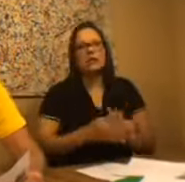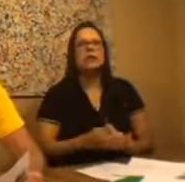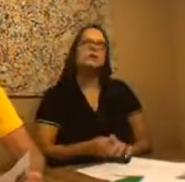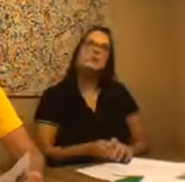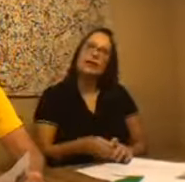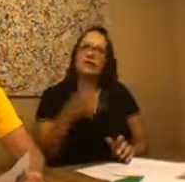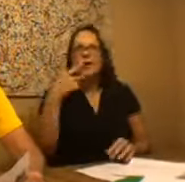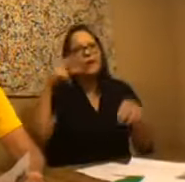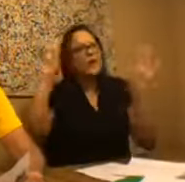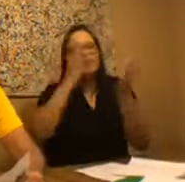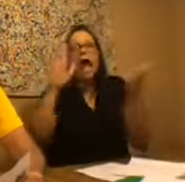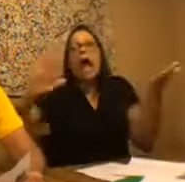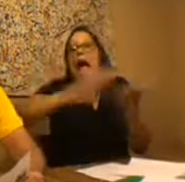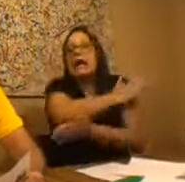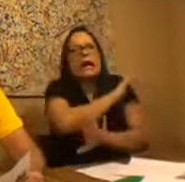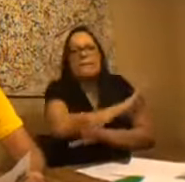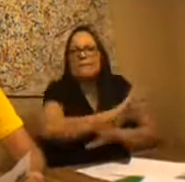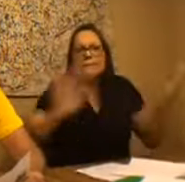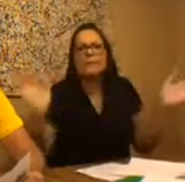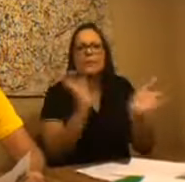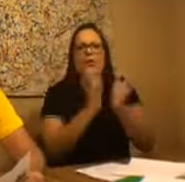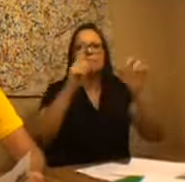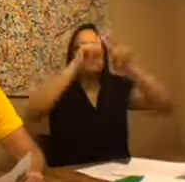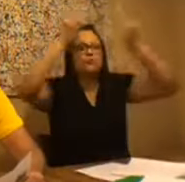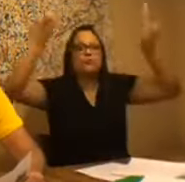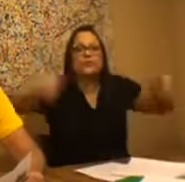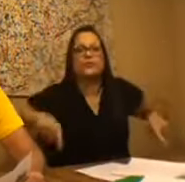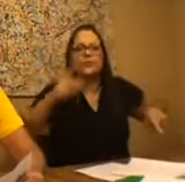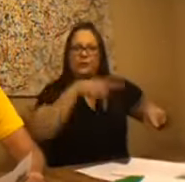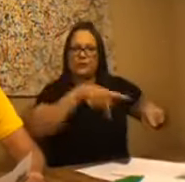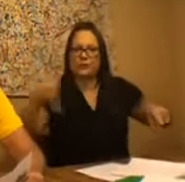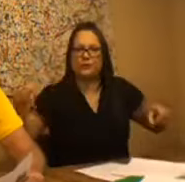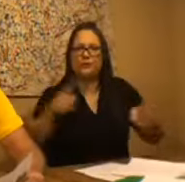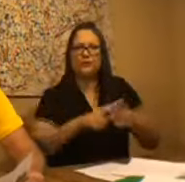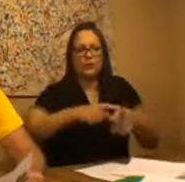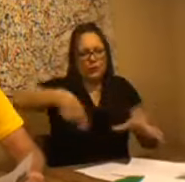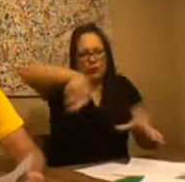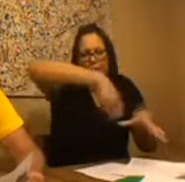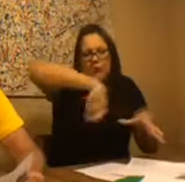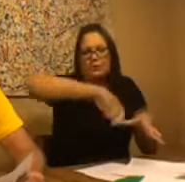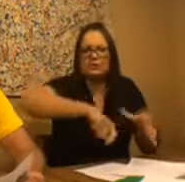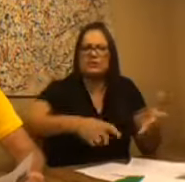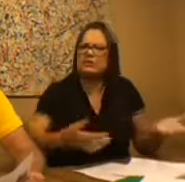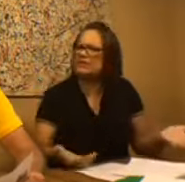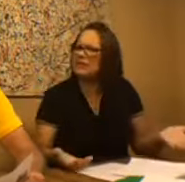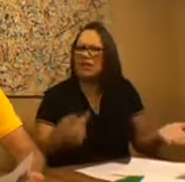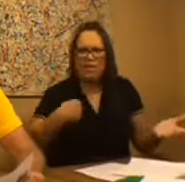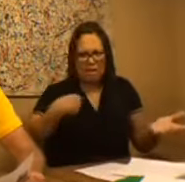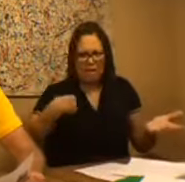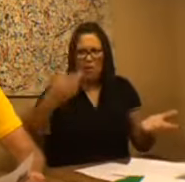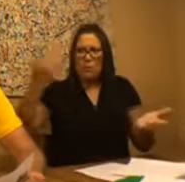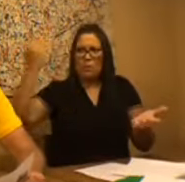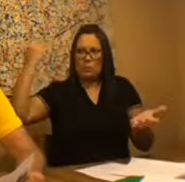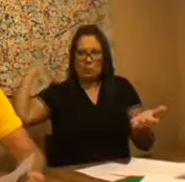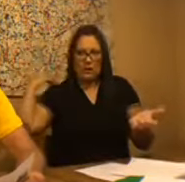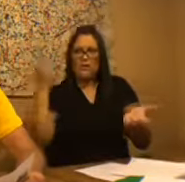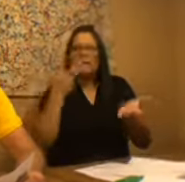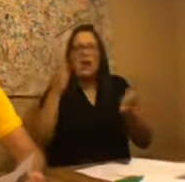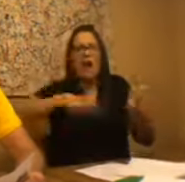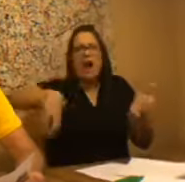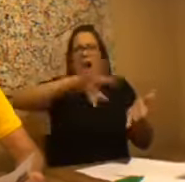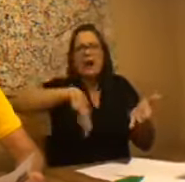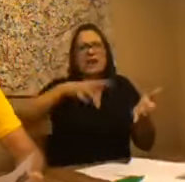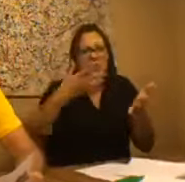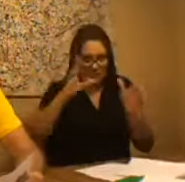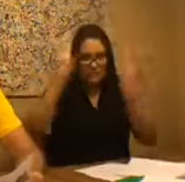merendeiras outra coisa mais o ensino à distância que eu estudei é para as comunidades